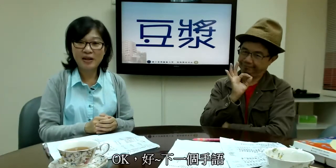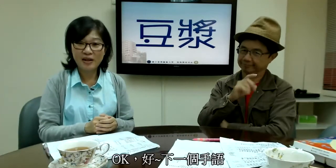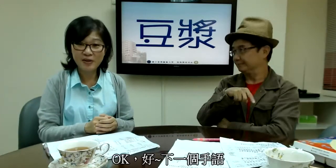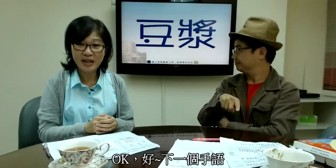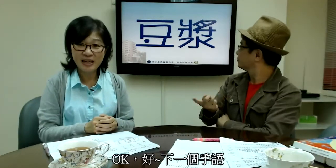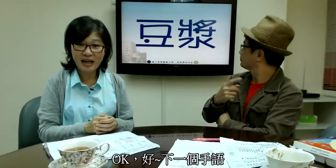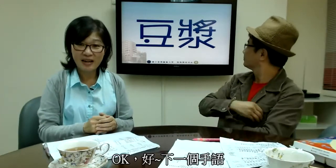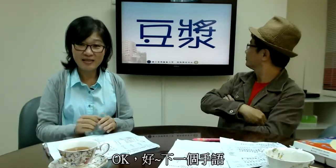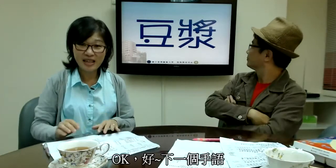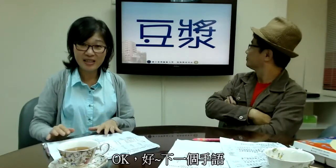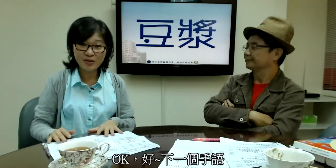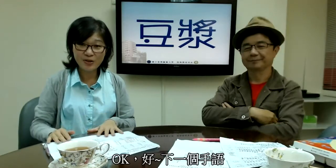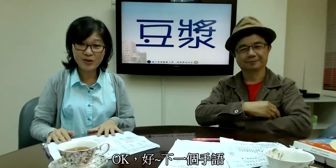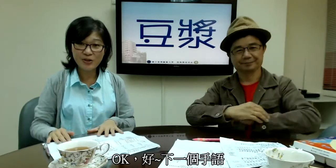OK， 好，下一个手语，